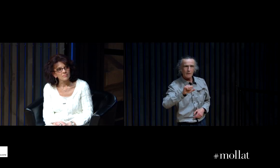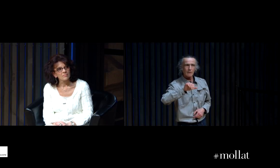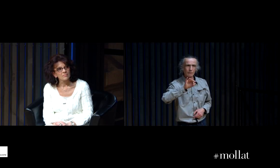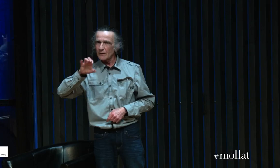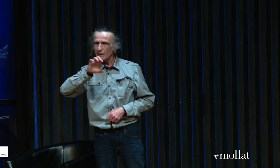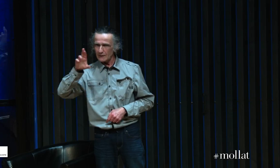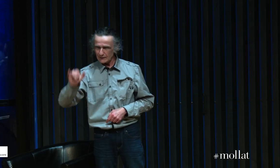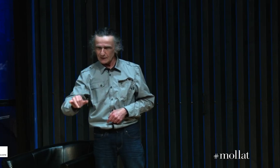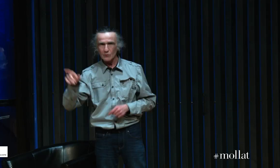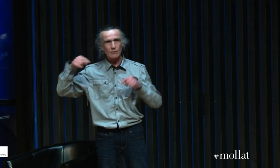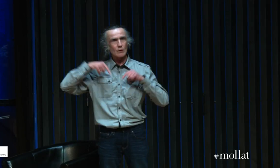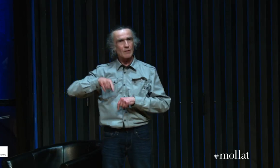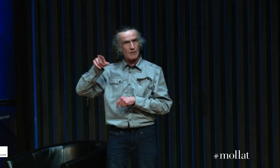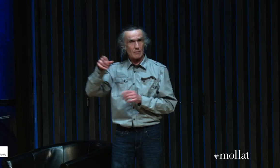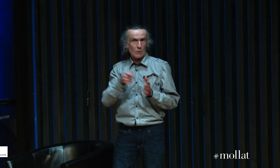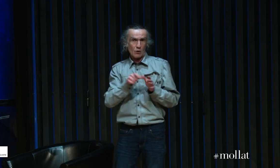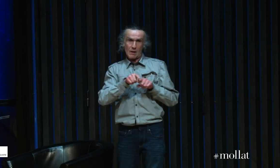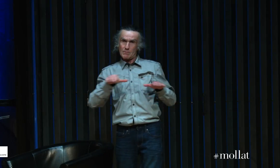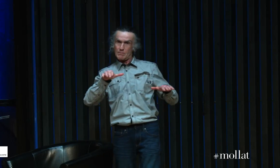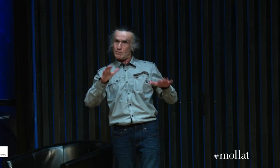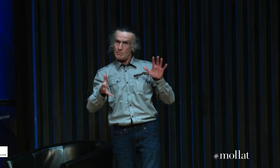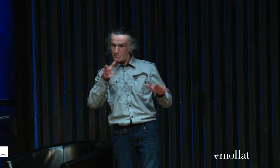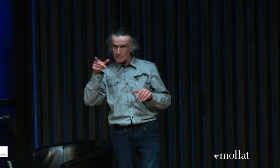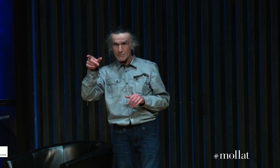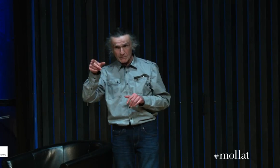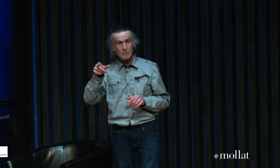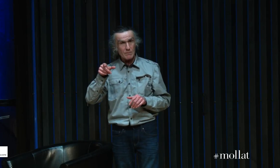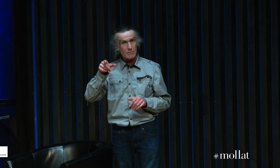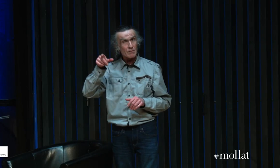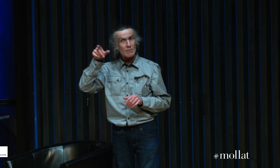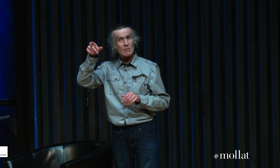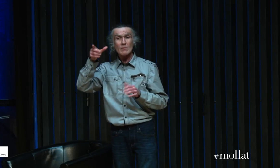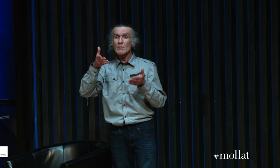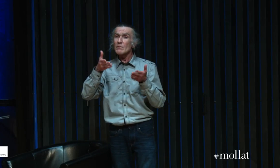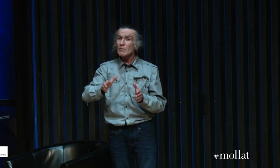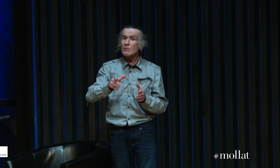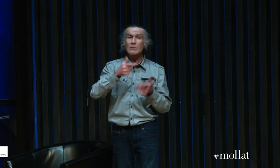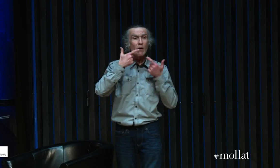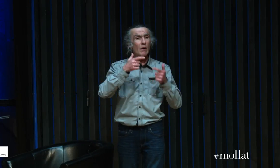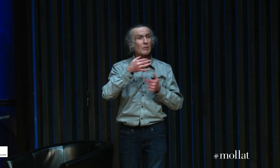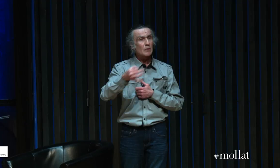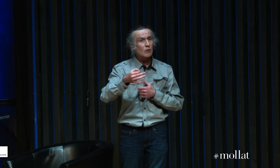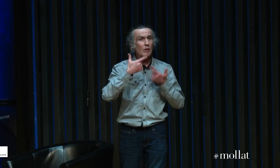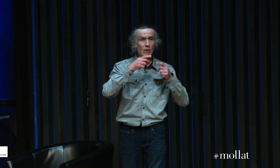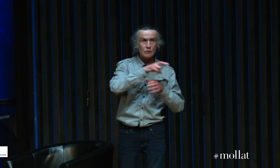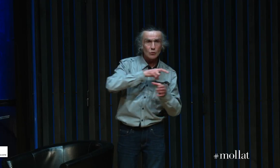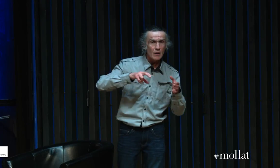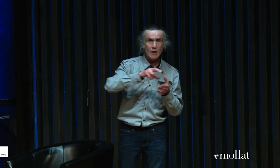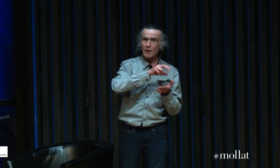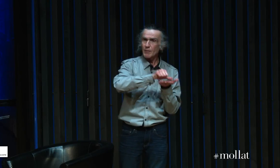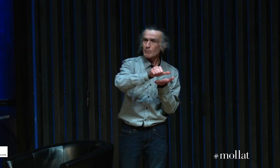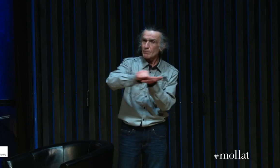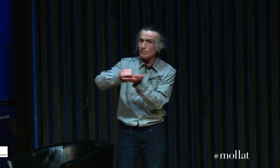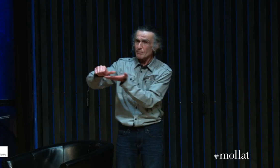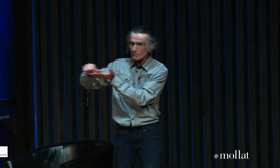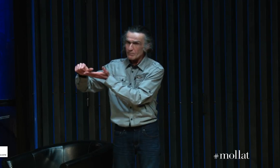C'est à cette période, le gouvernement de Jules Ferry a décidé que la